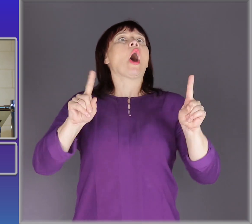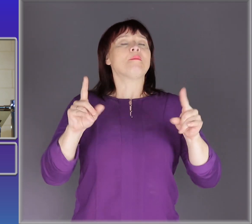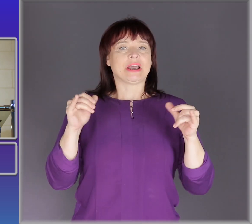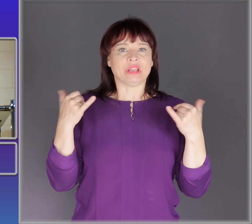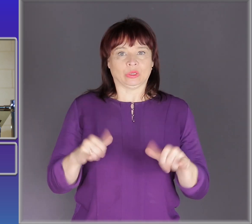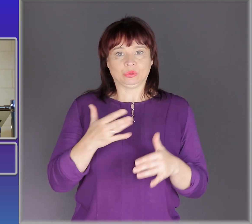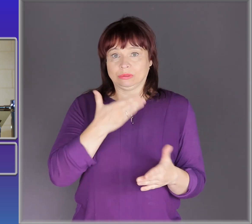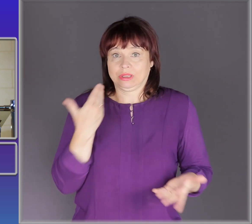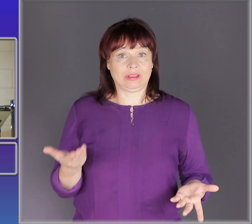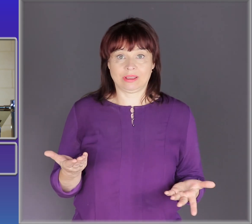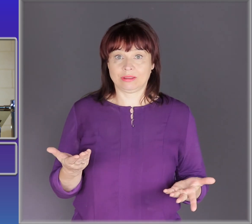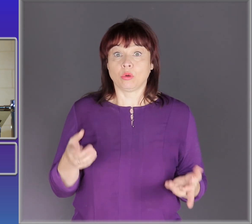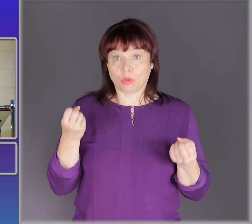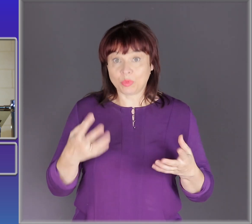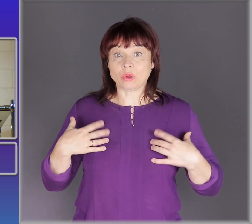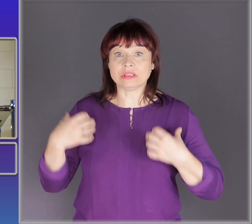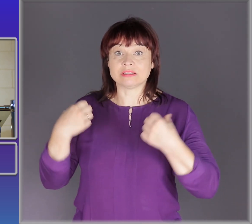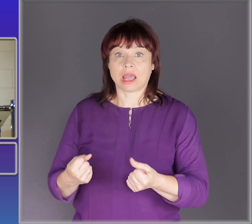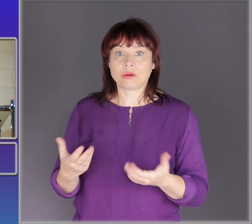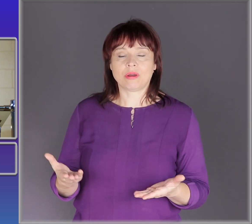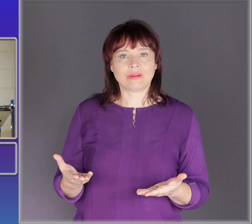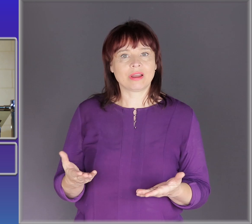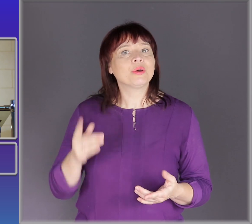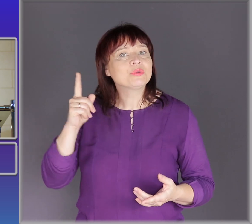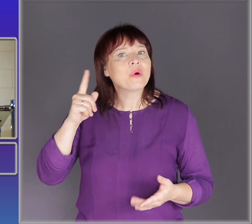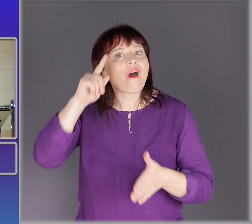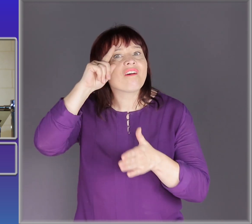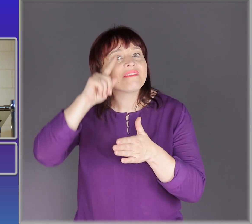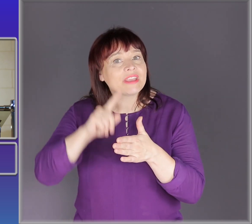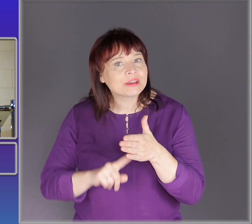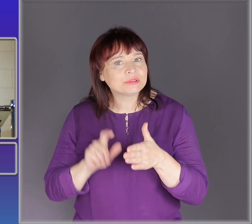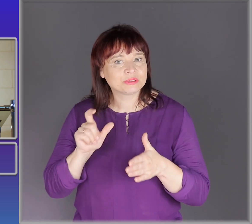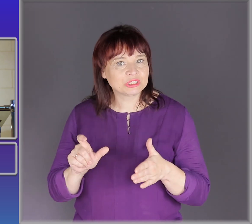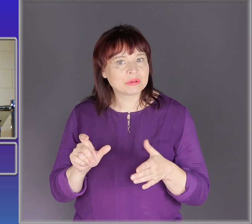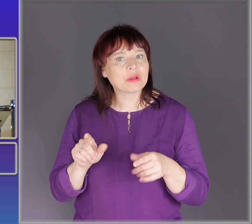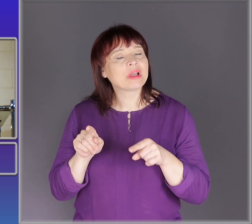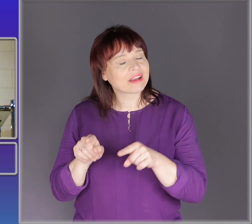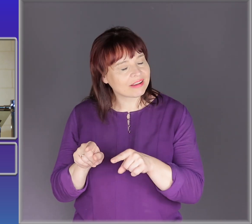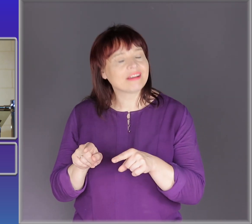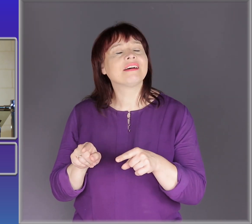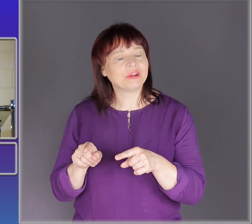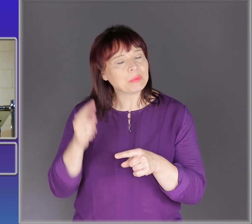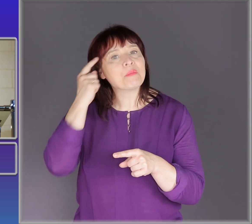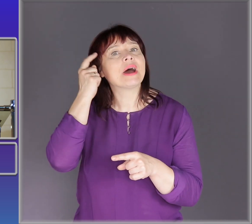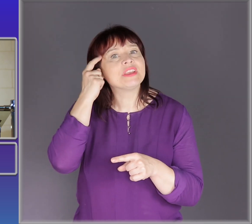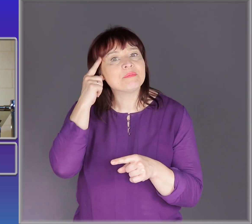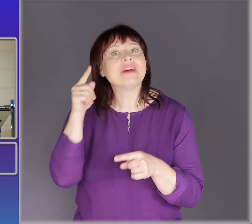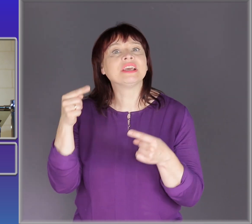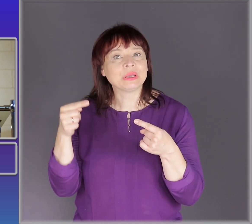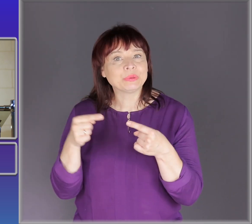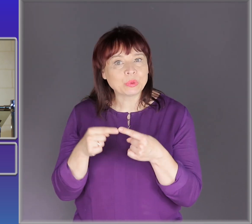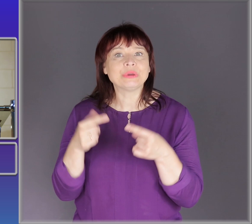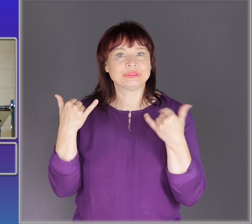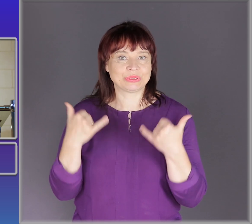сверхестественно в нарушение законов но для меня это человек это было чудо это